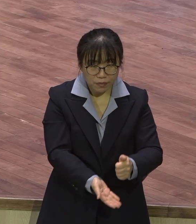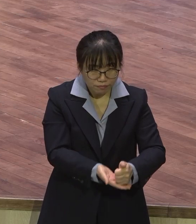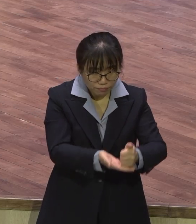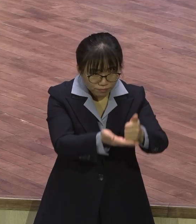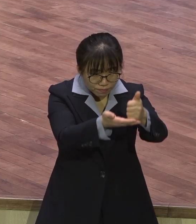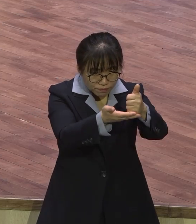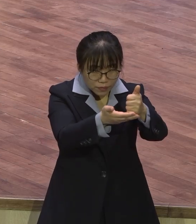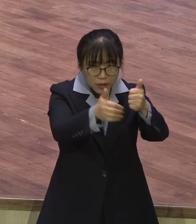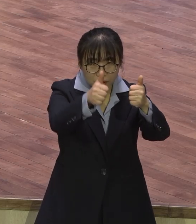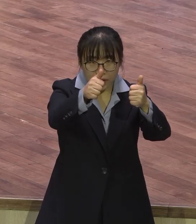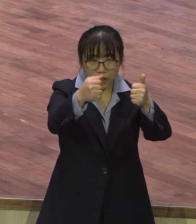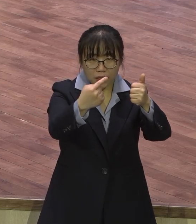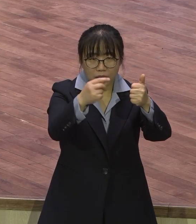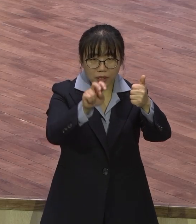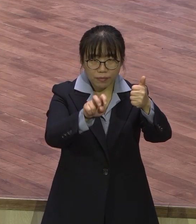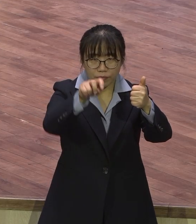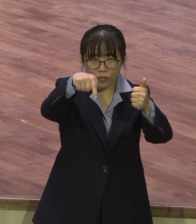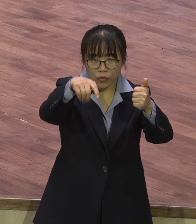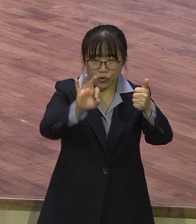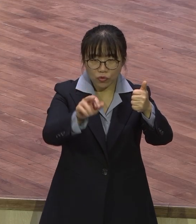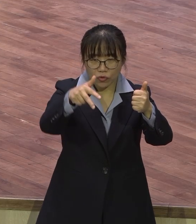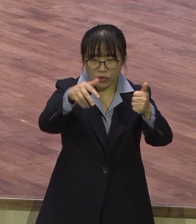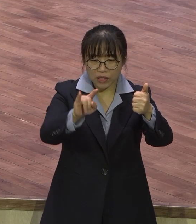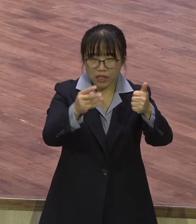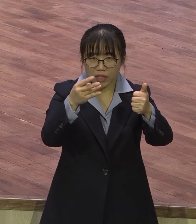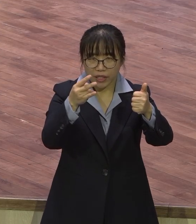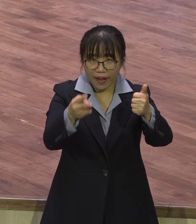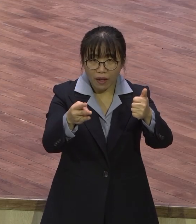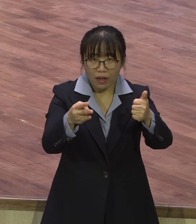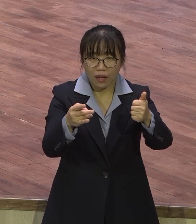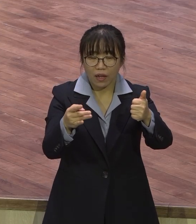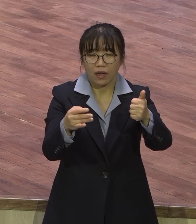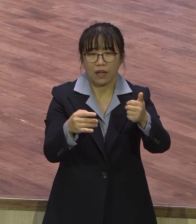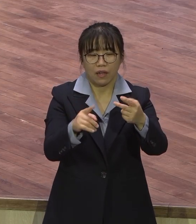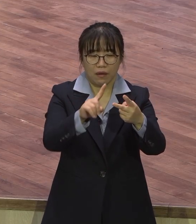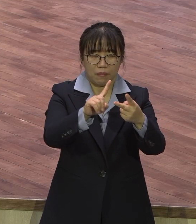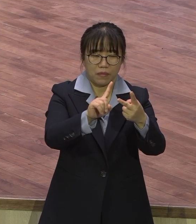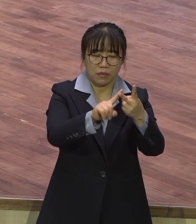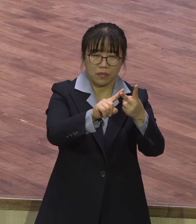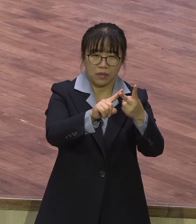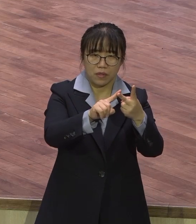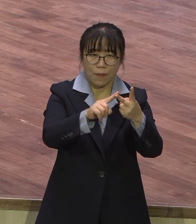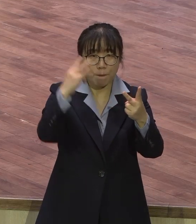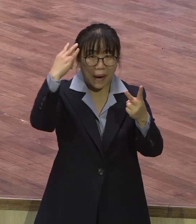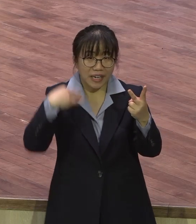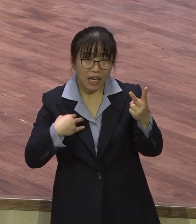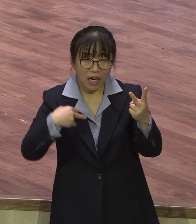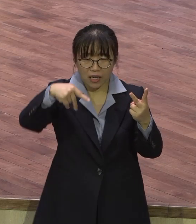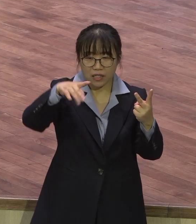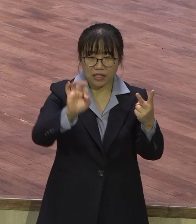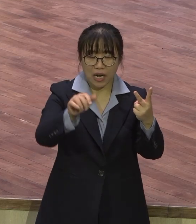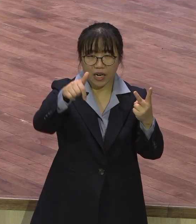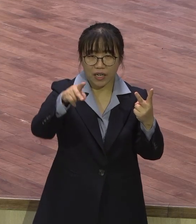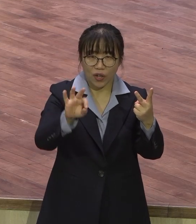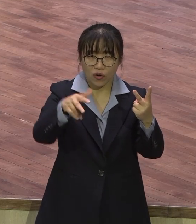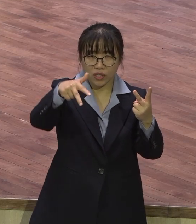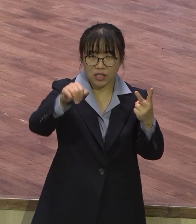험숭지례라고 합니다 마리아를 받던 공경을 상경지례 다른